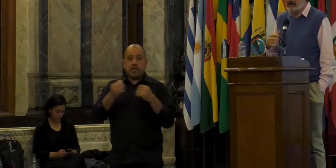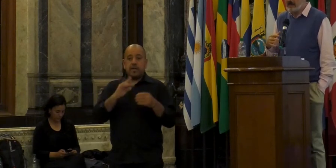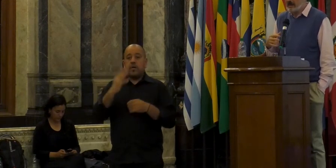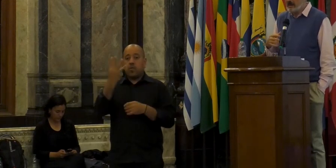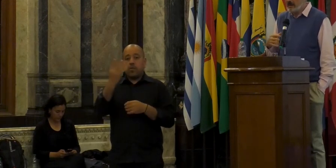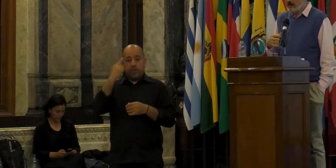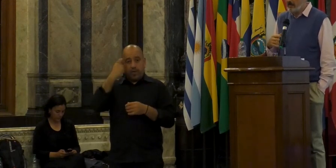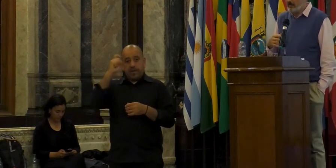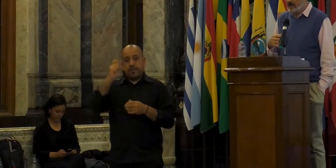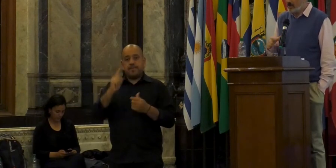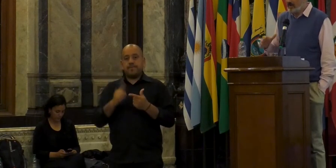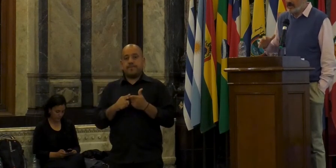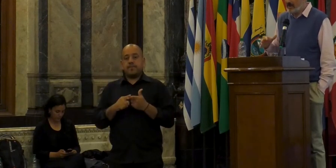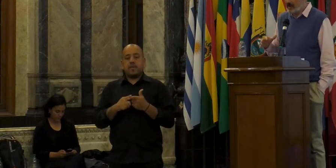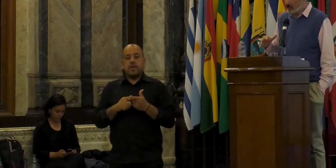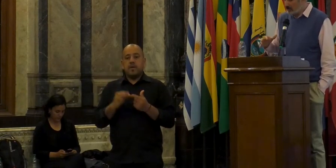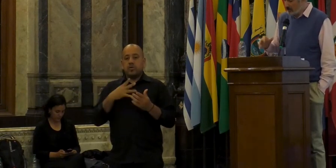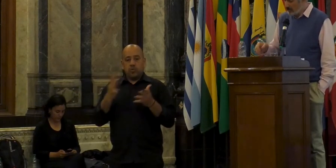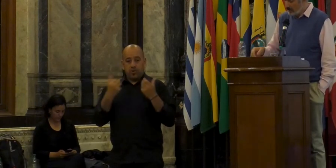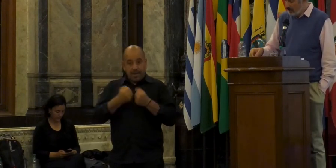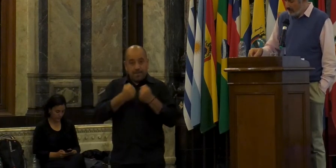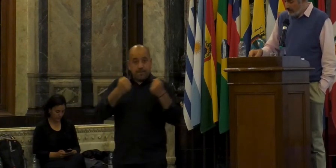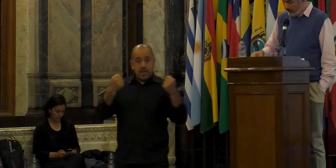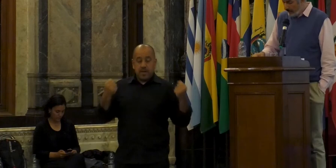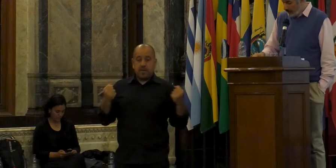ideas, pero no me voy a explayar mucho.